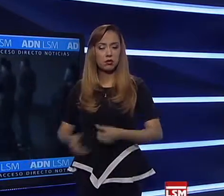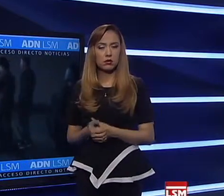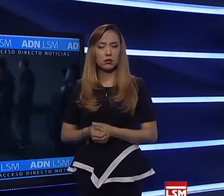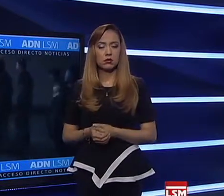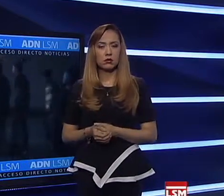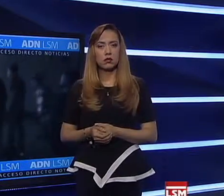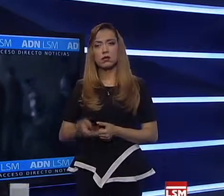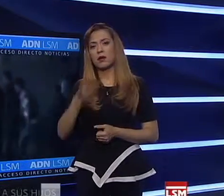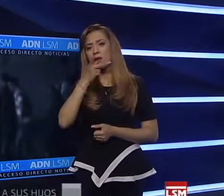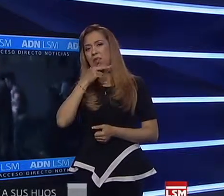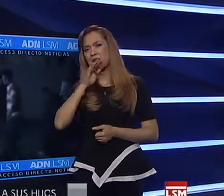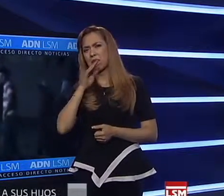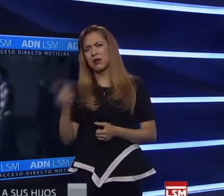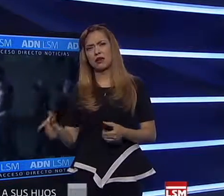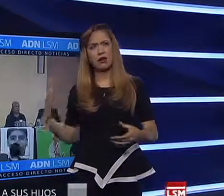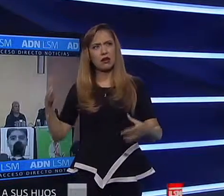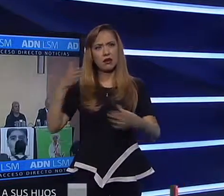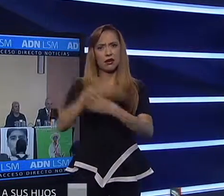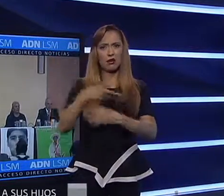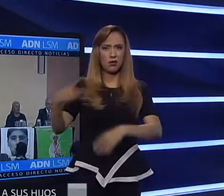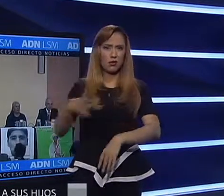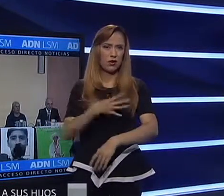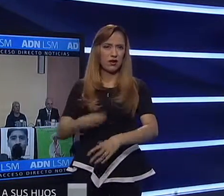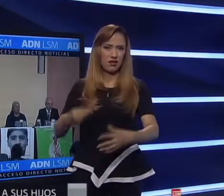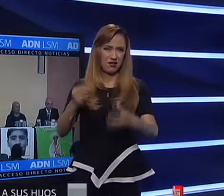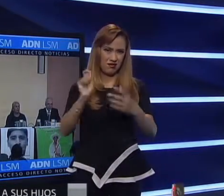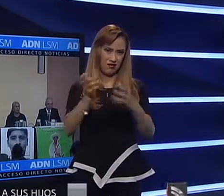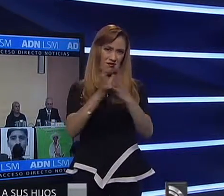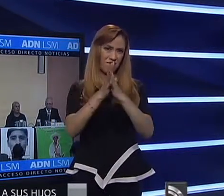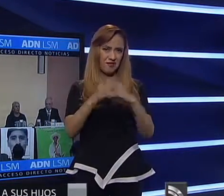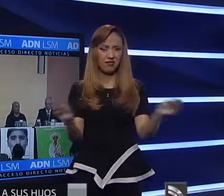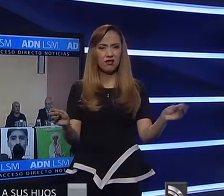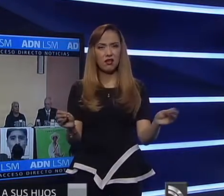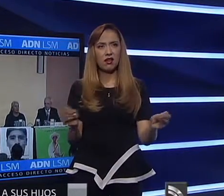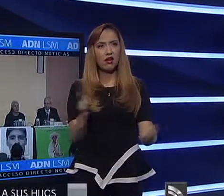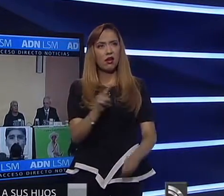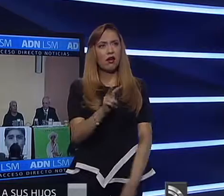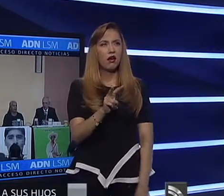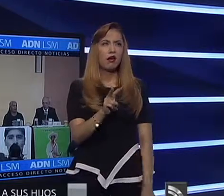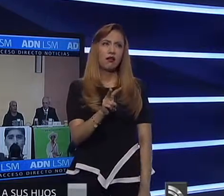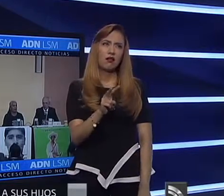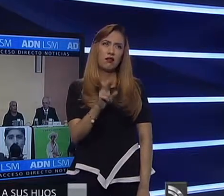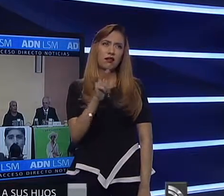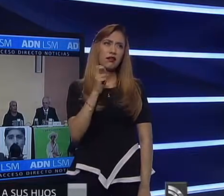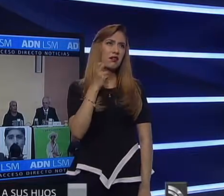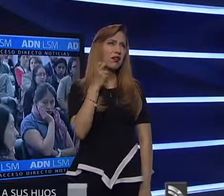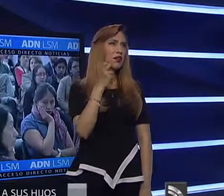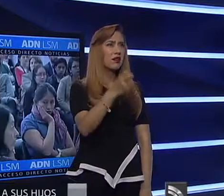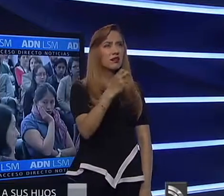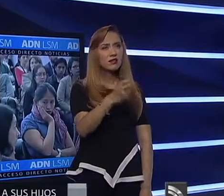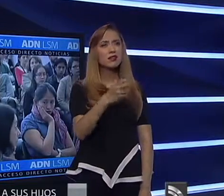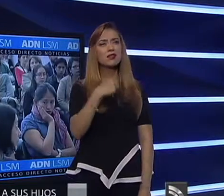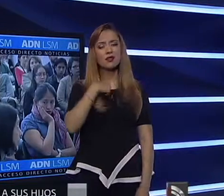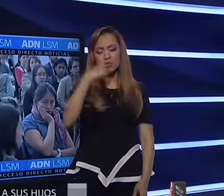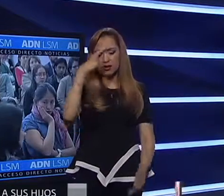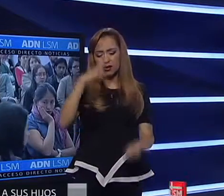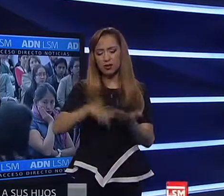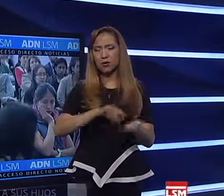las víctimas, quienes señalaron que dicho informe les da esperanzas para seguir buscando a sus hijos. Pidieron el apoyo